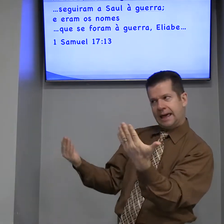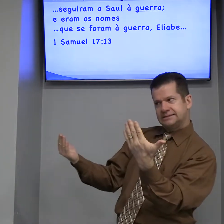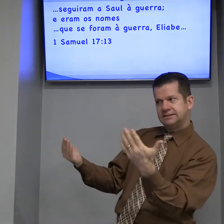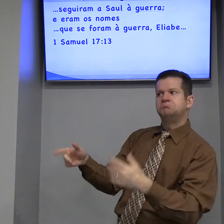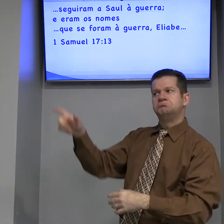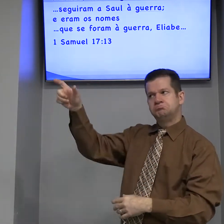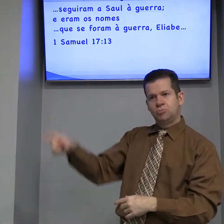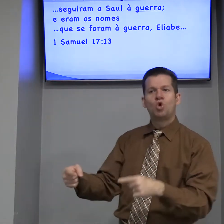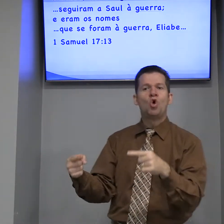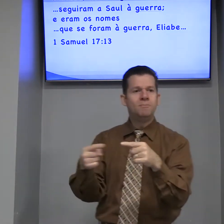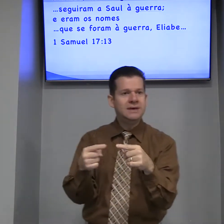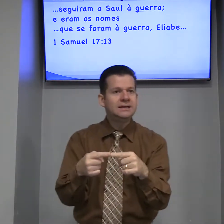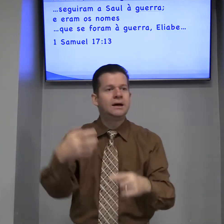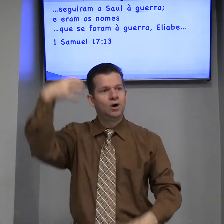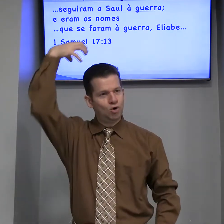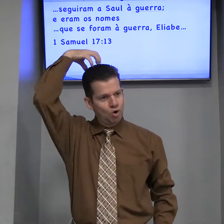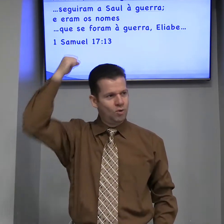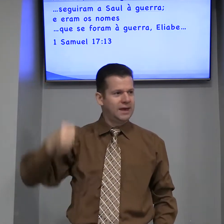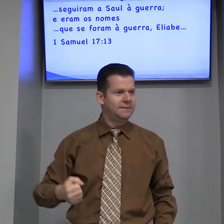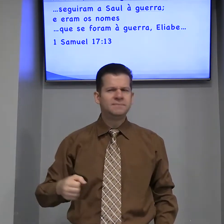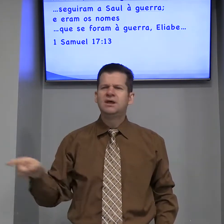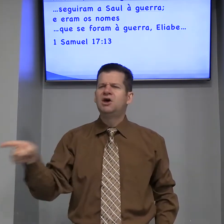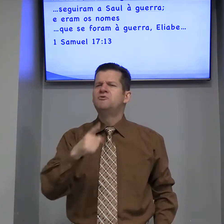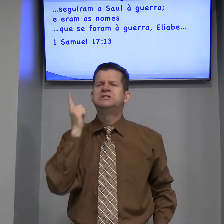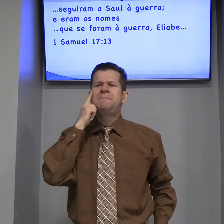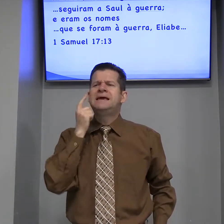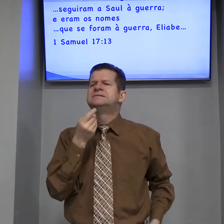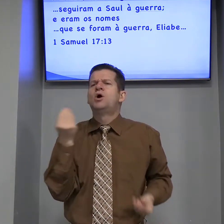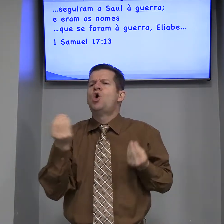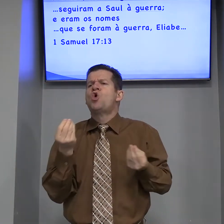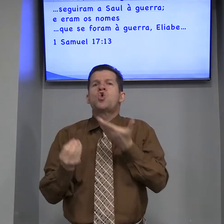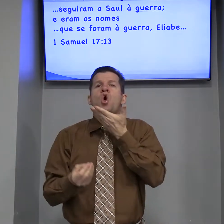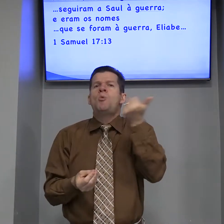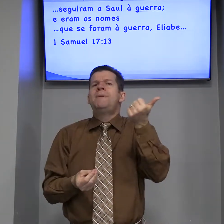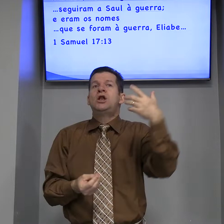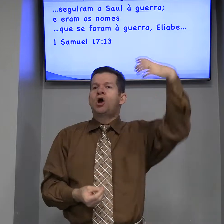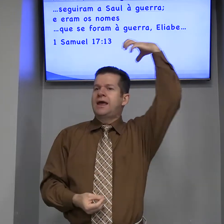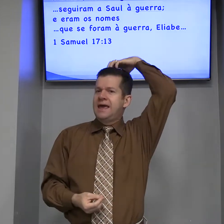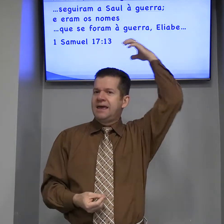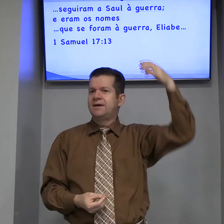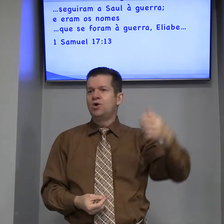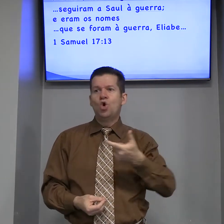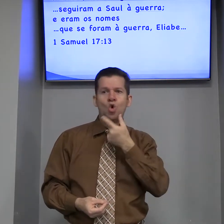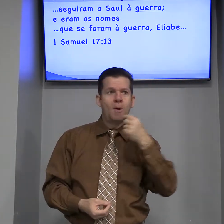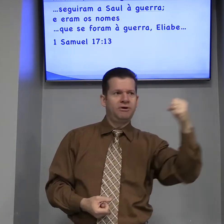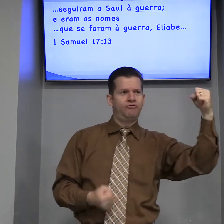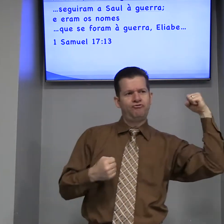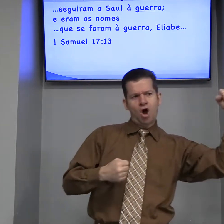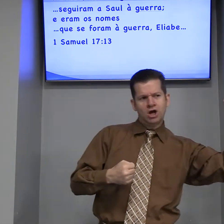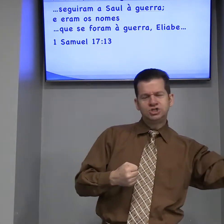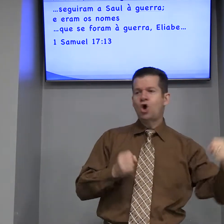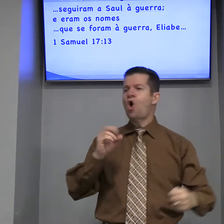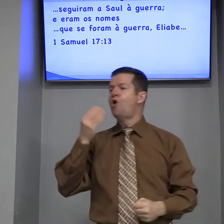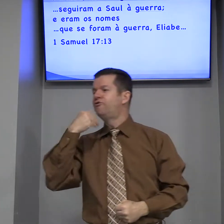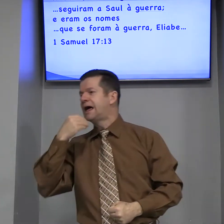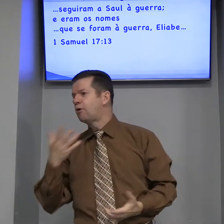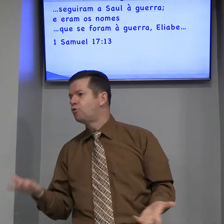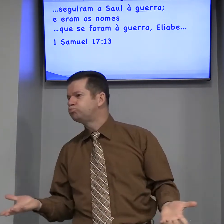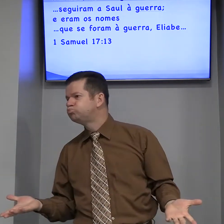parece, combina com o rei. Você pensa, como o melhor rei? Um homem forte ou fraco?